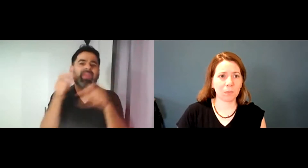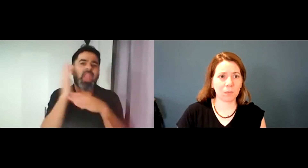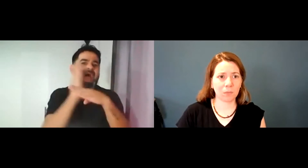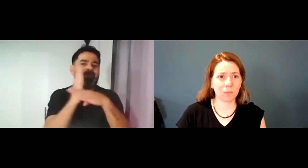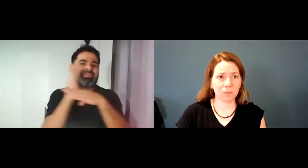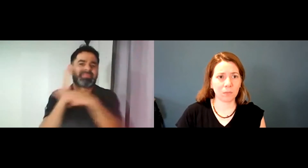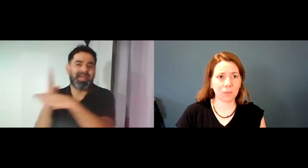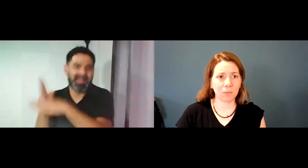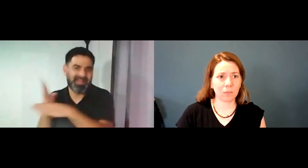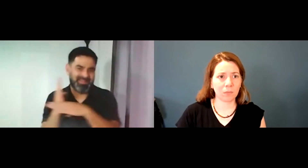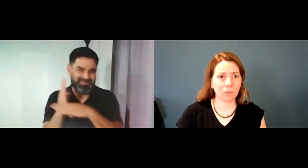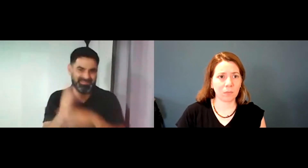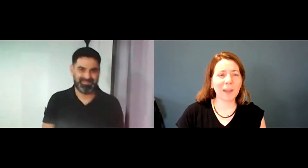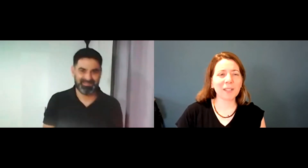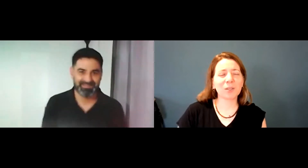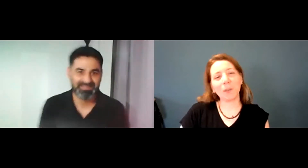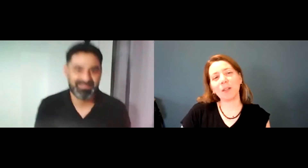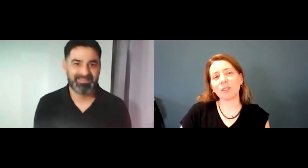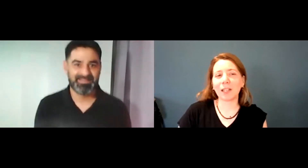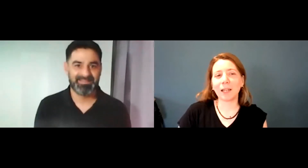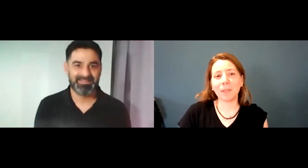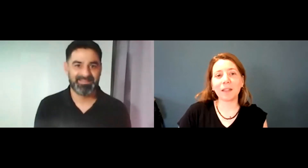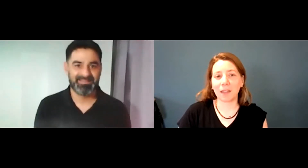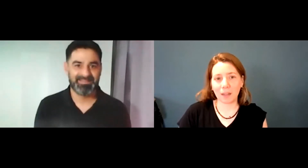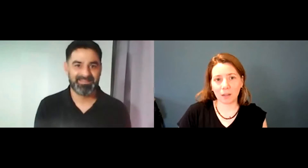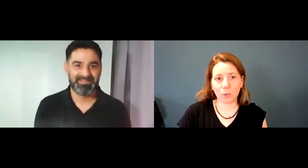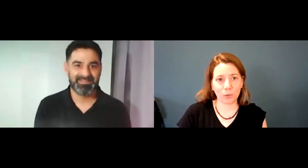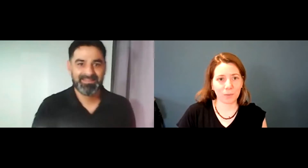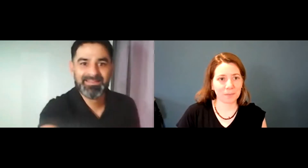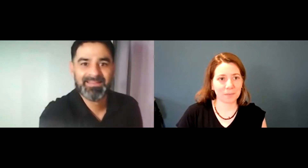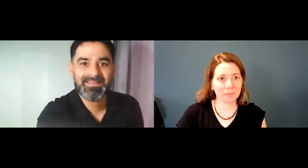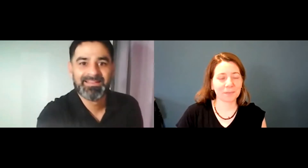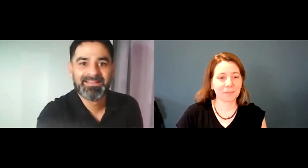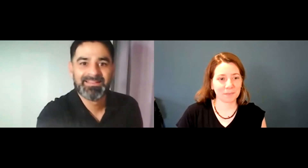Más o menos será la mitad de cada uno.